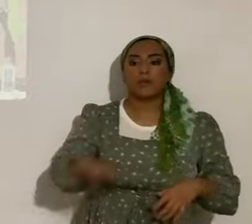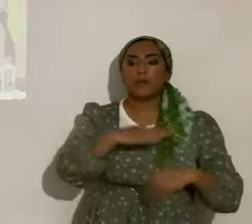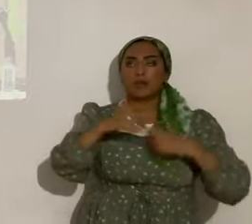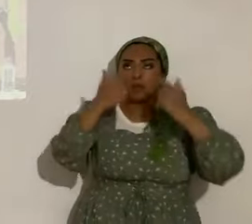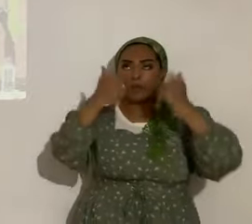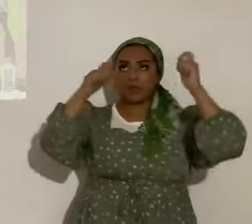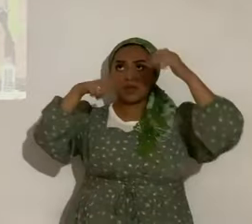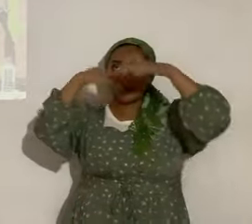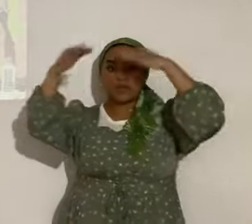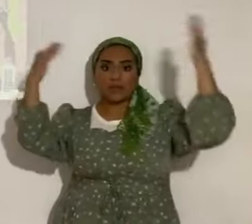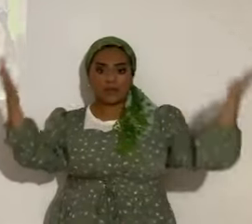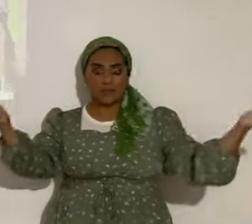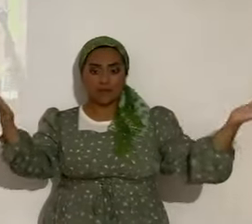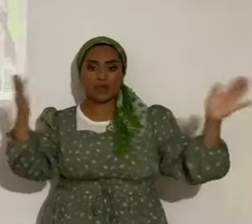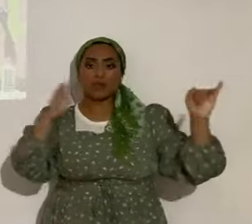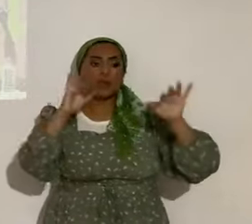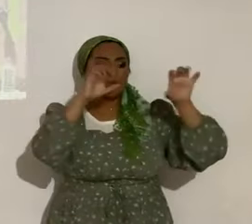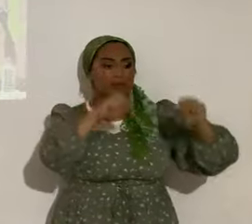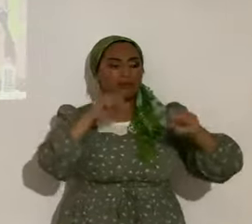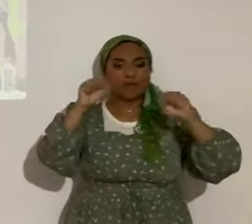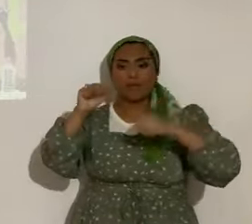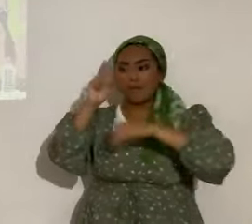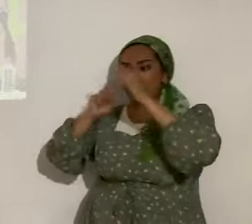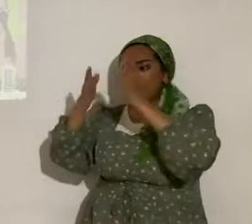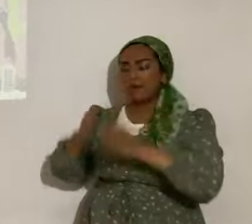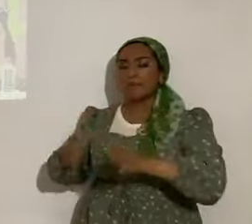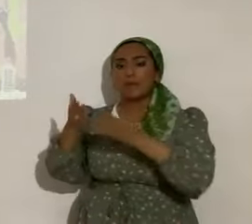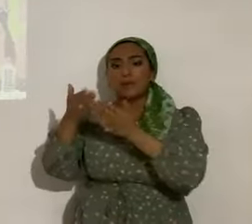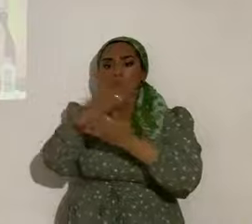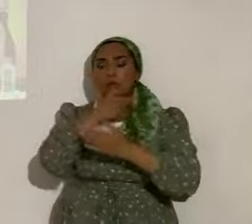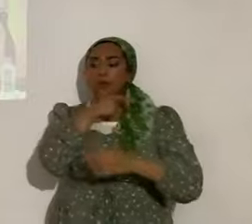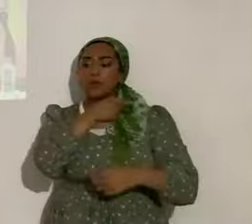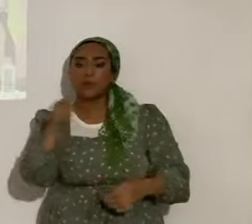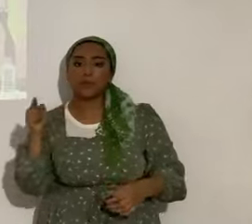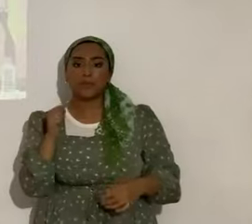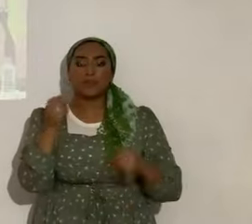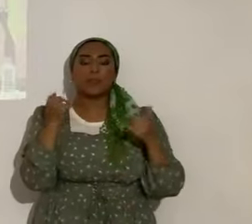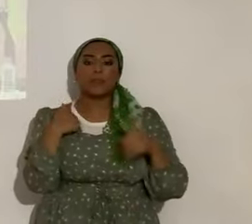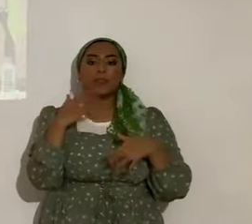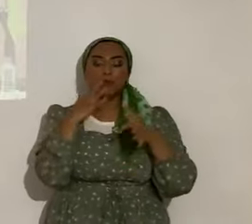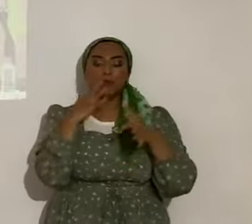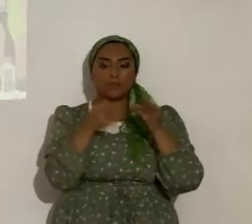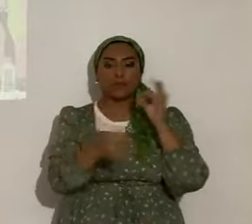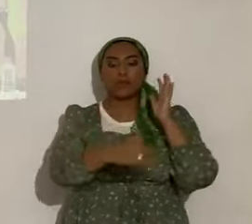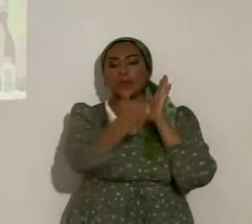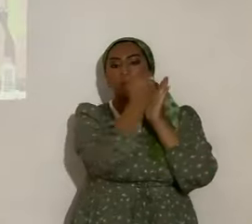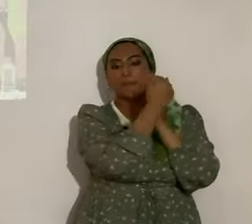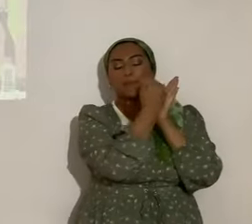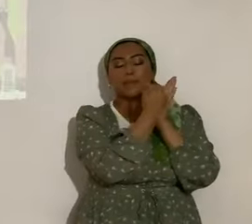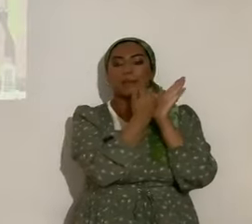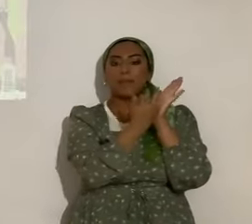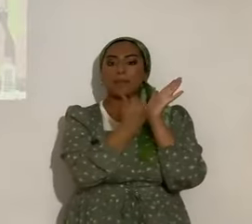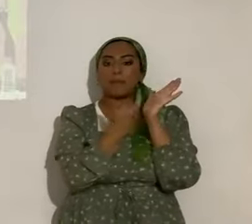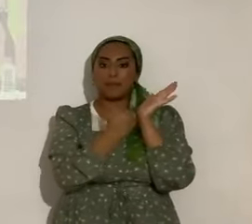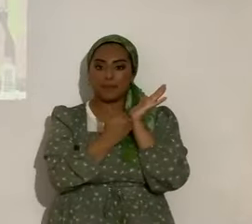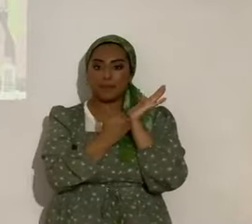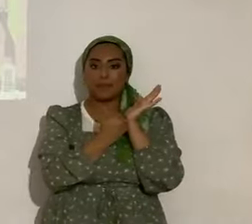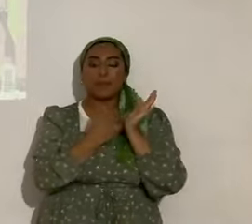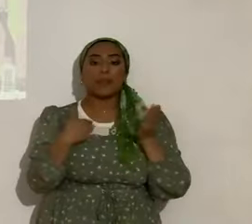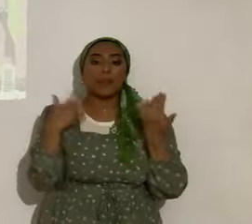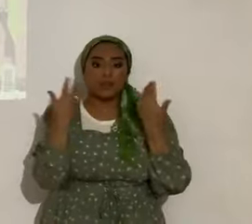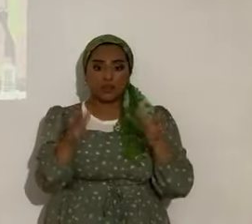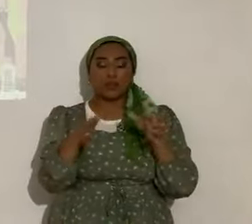cielos, porque así persiguieron a los profetas que fueron antes de vosotros. Ahora voy a explicar punto por punto, aunque esto